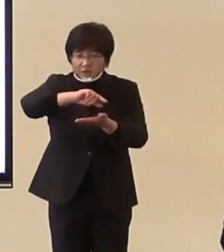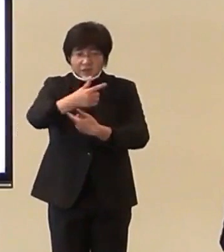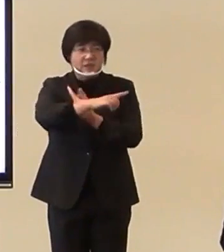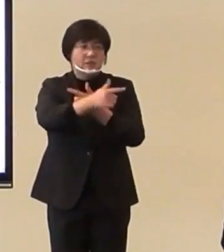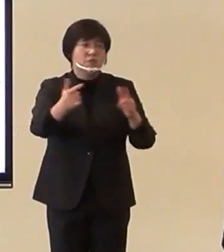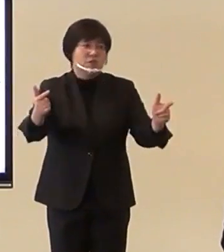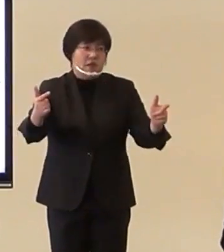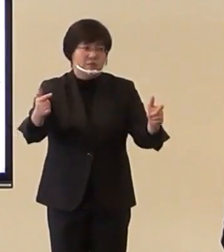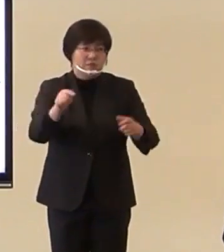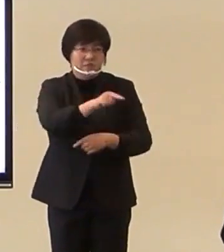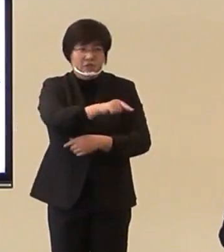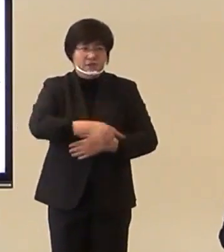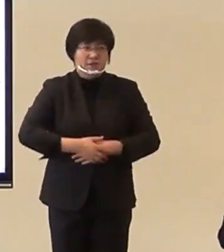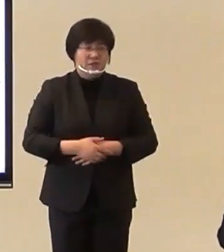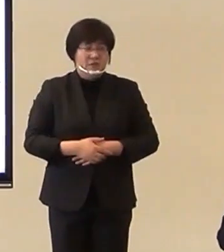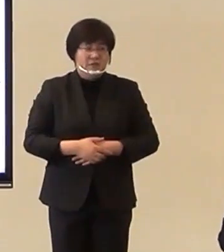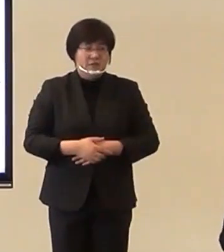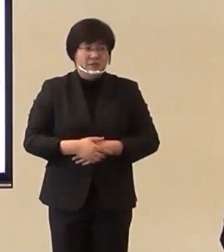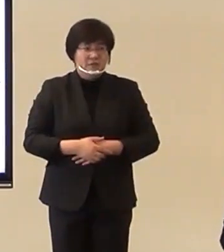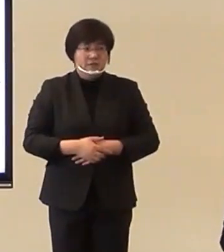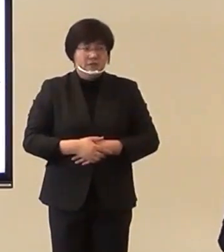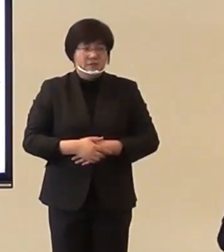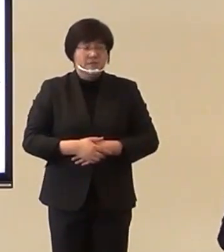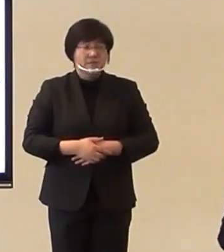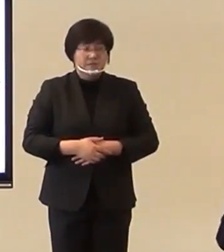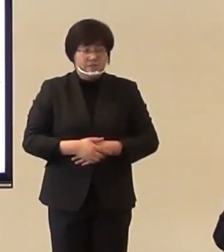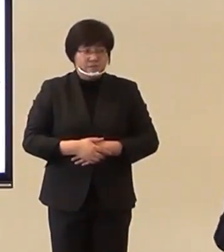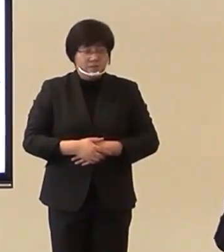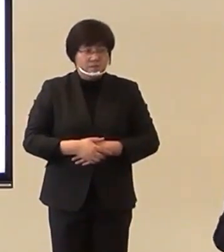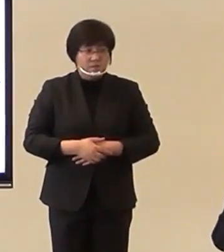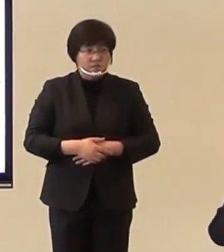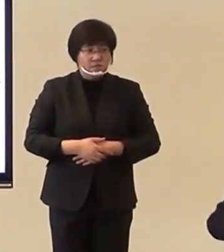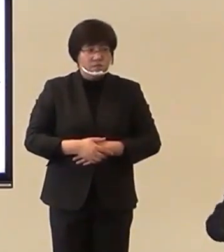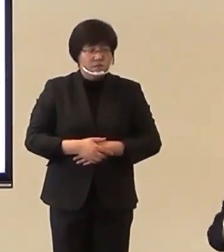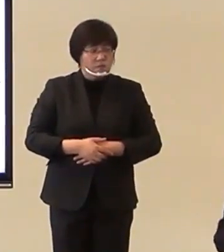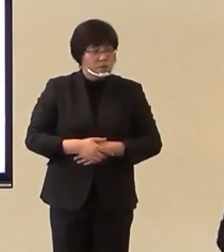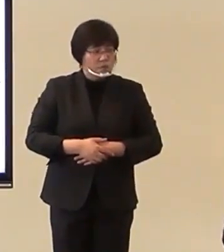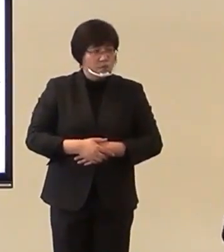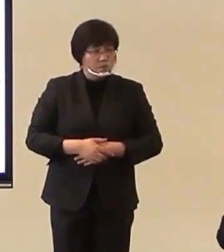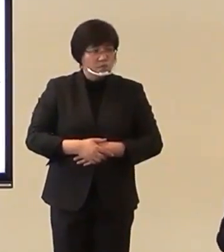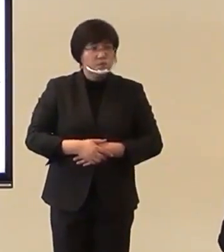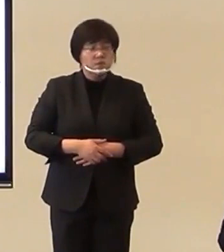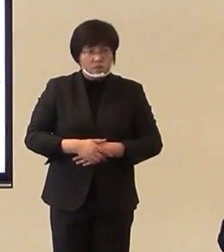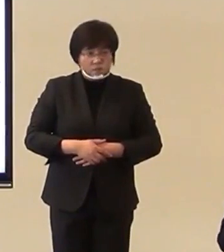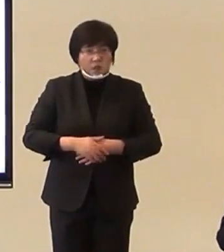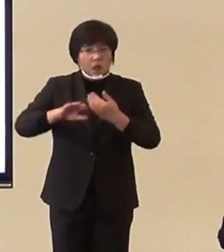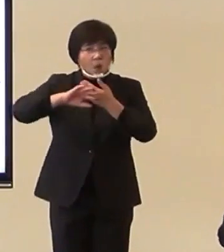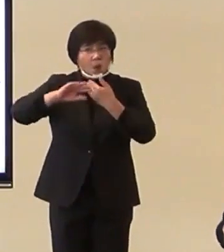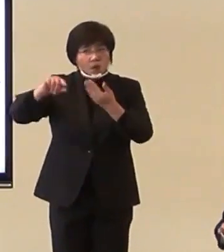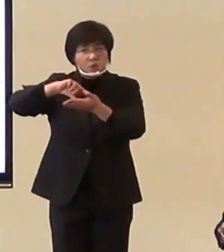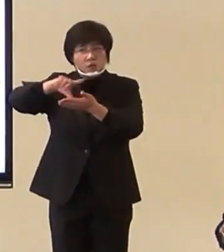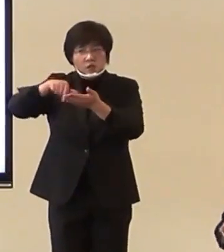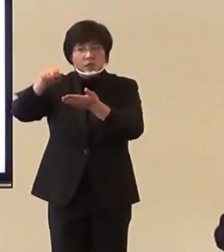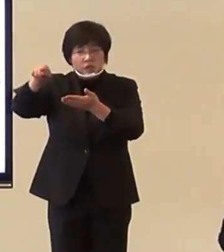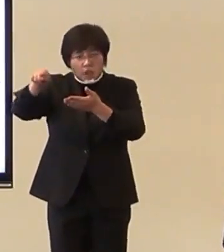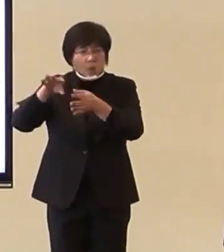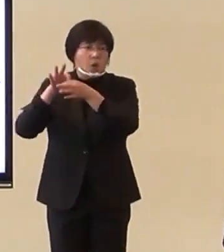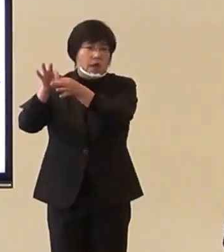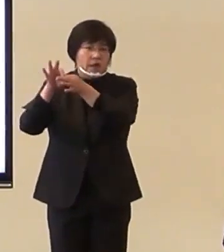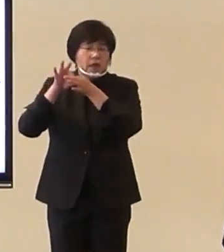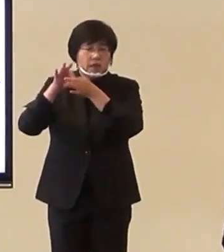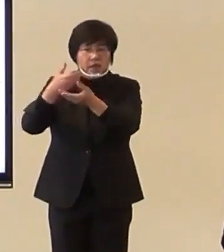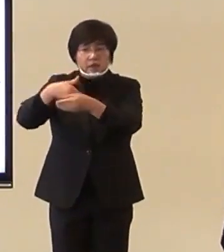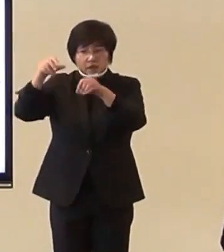村同士で、まあ私のニセコ7町長町村やってますけども、じゃあできるは